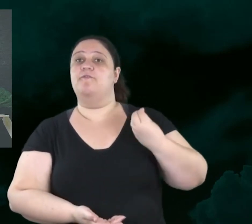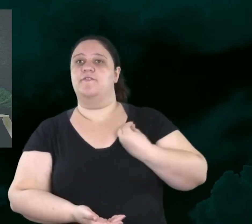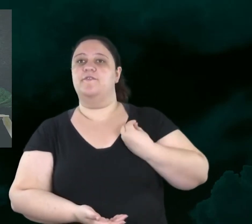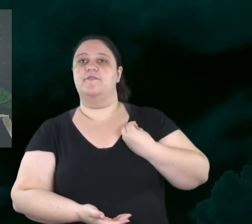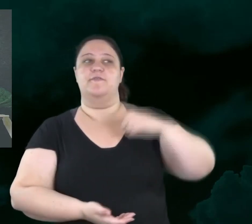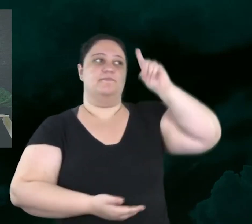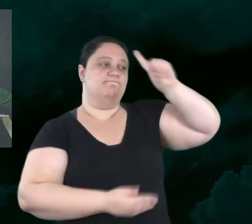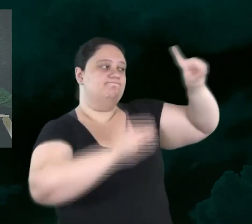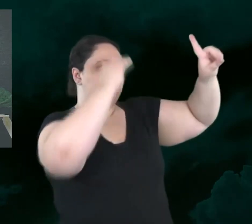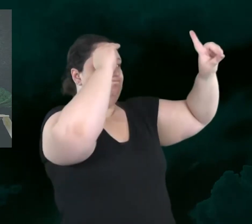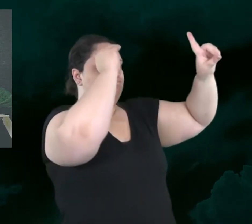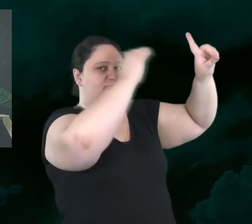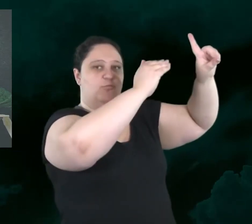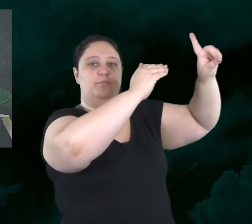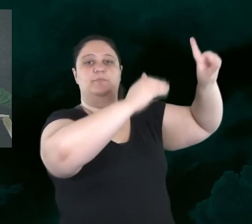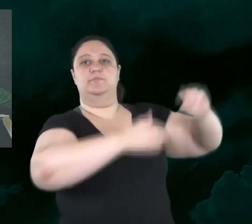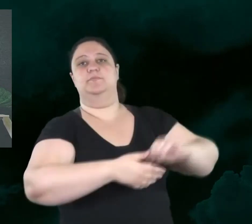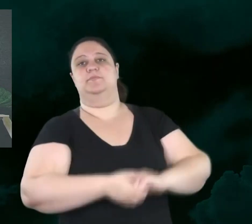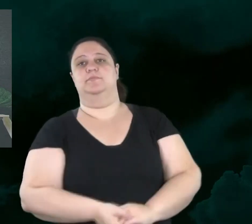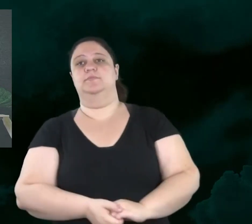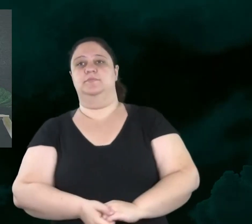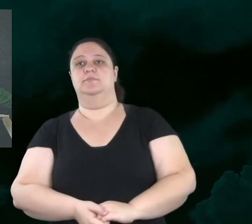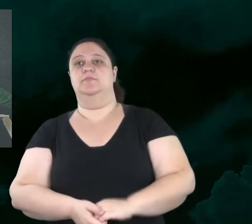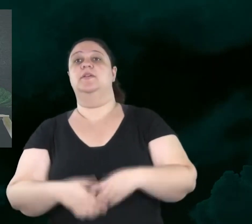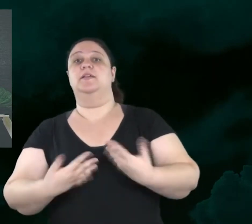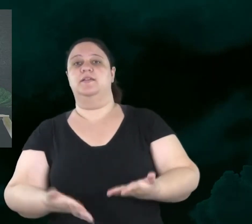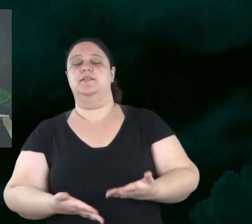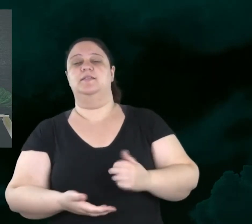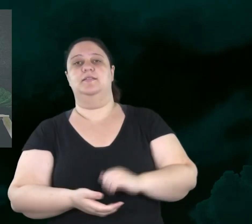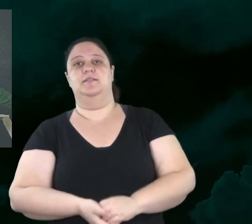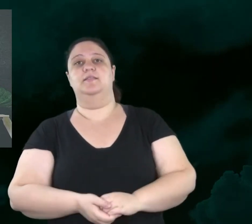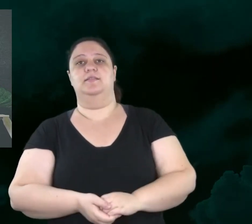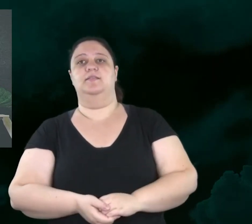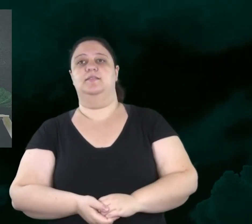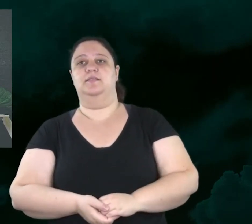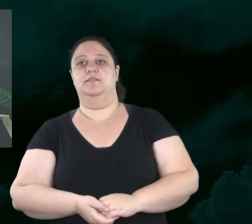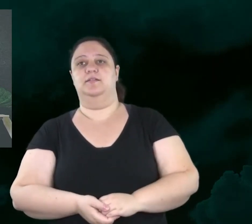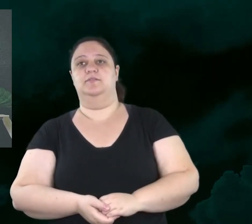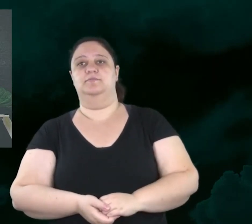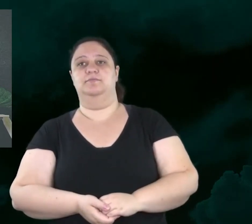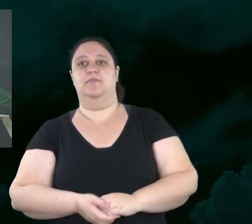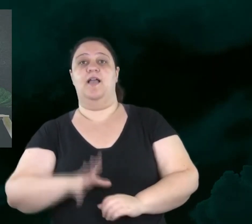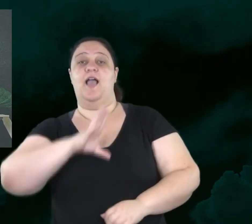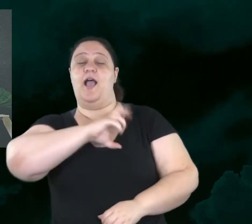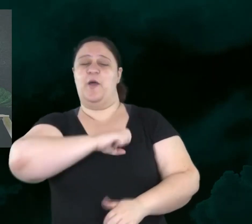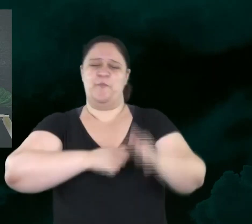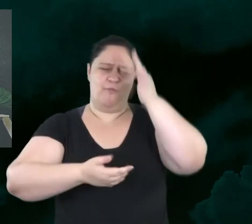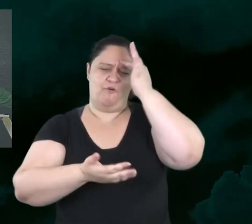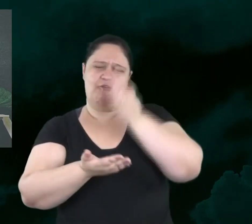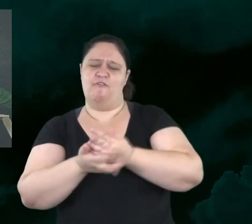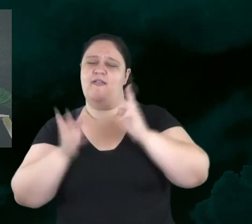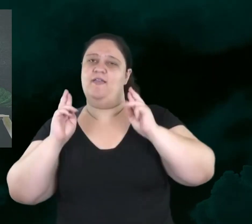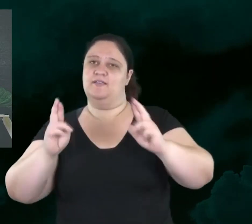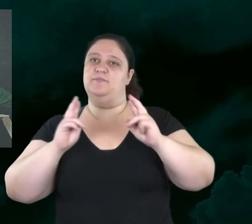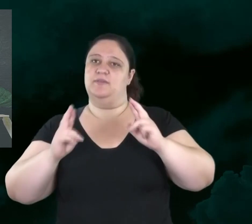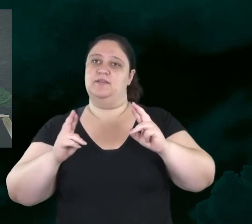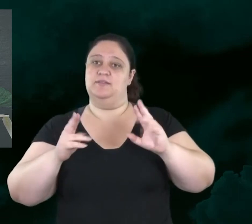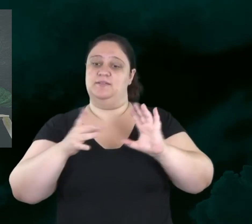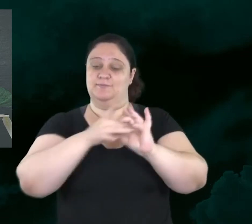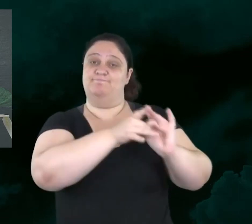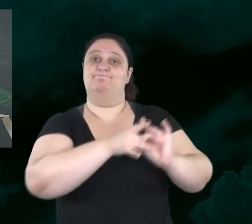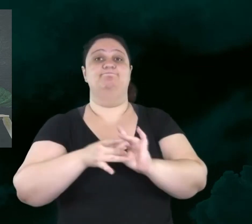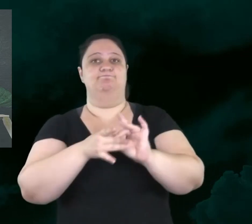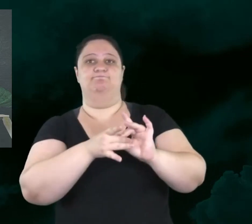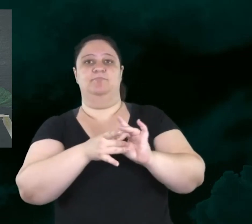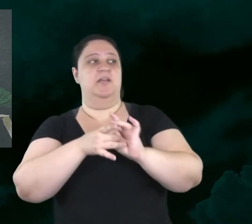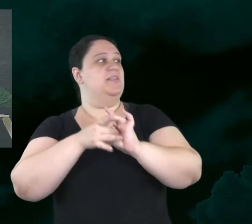reino. Portanto, queridos irmãos, a fé, o amor e a esperança estão interligadas. Não tem como você separar, tá? Muito